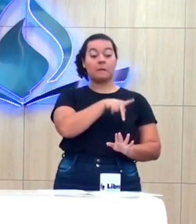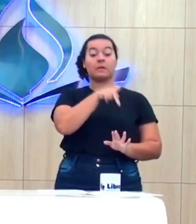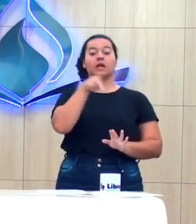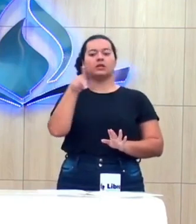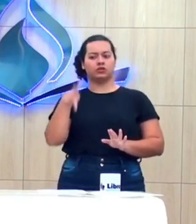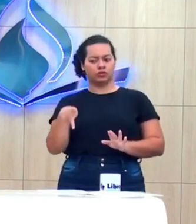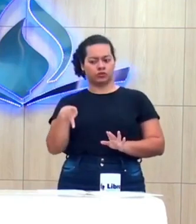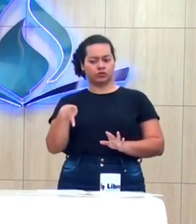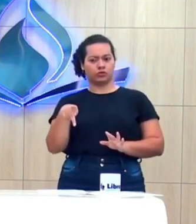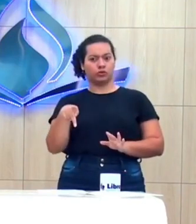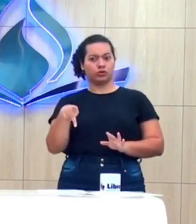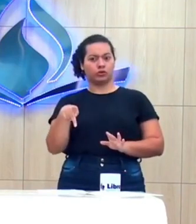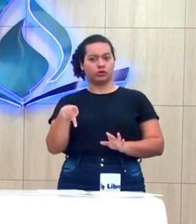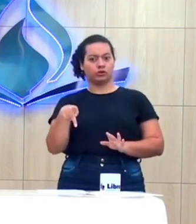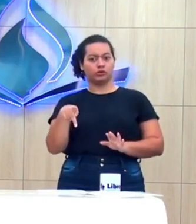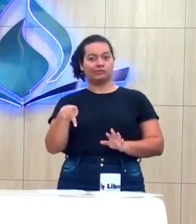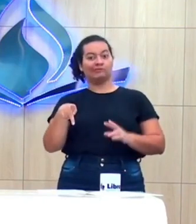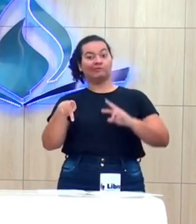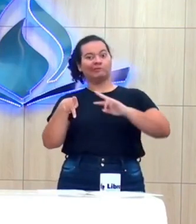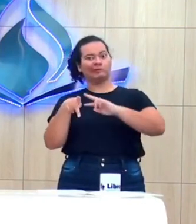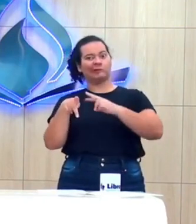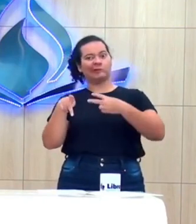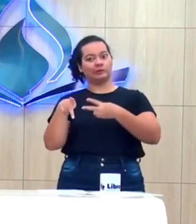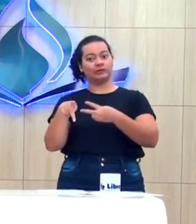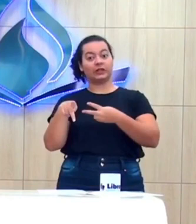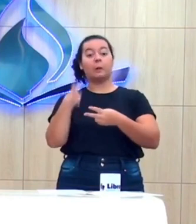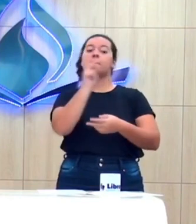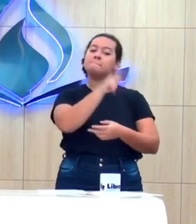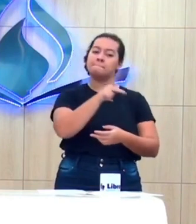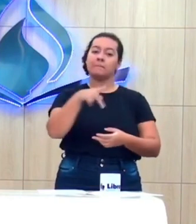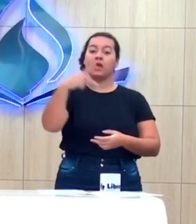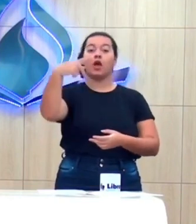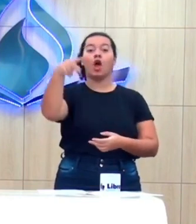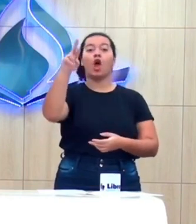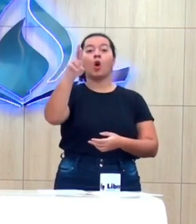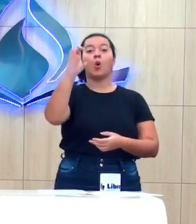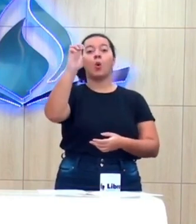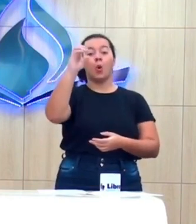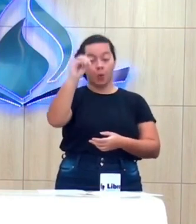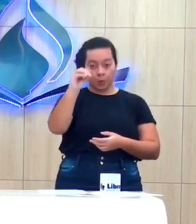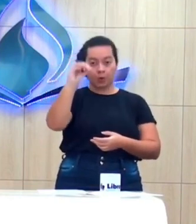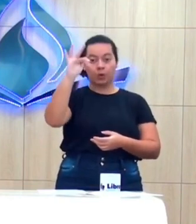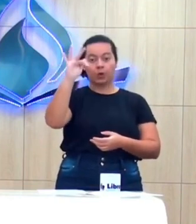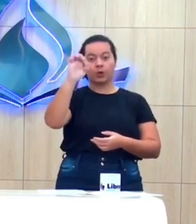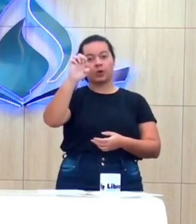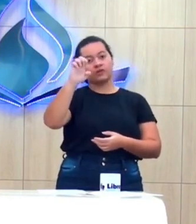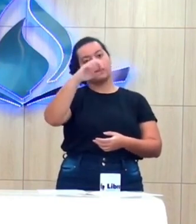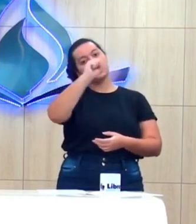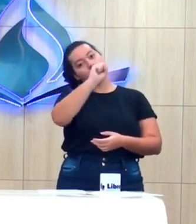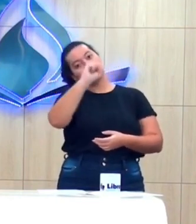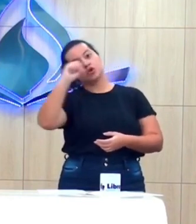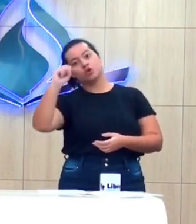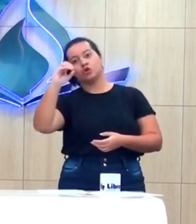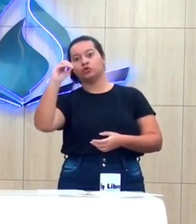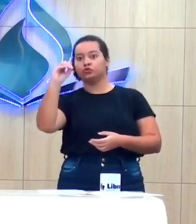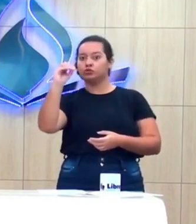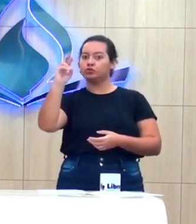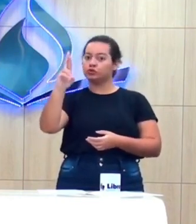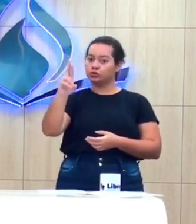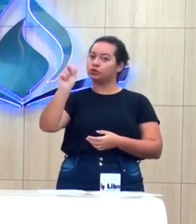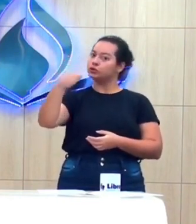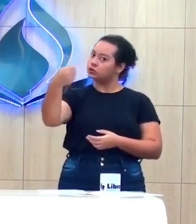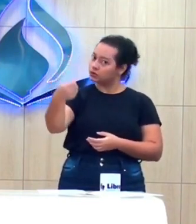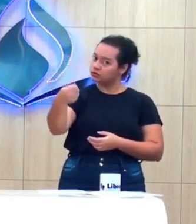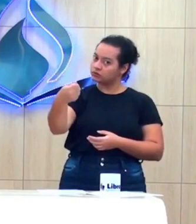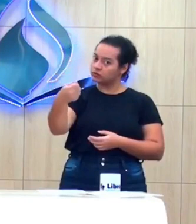frente, vai ser o quê? Professor. Entendeu? Então, a gente vai aprendendo isso mais